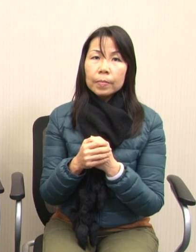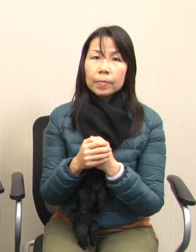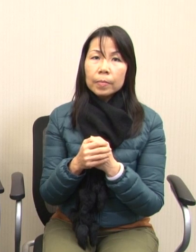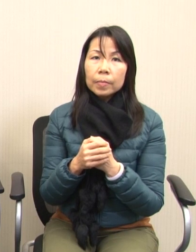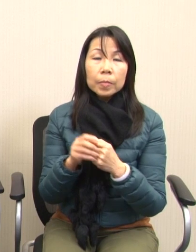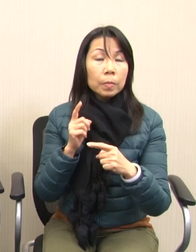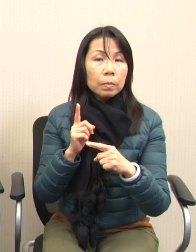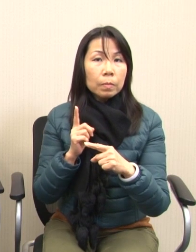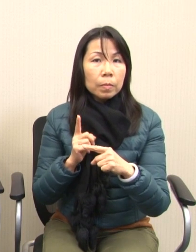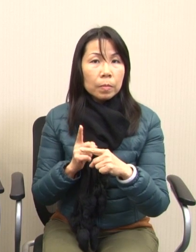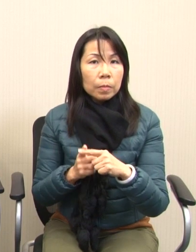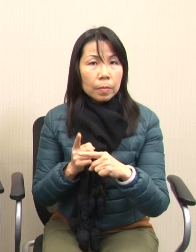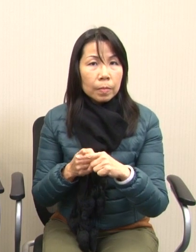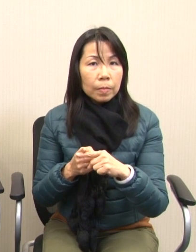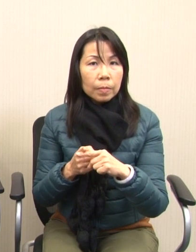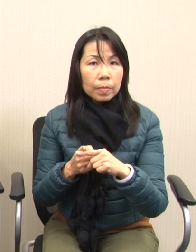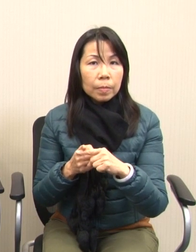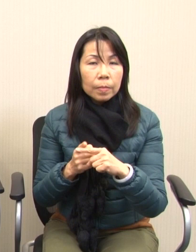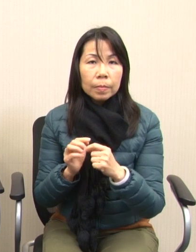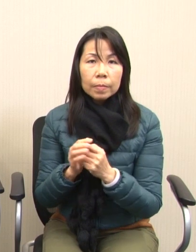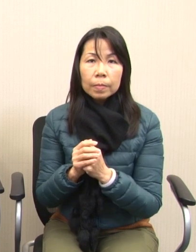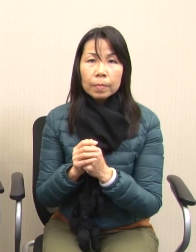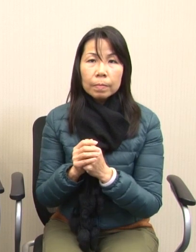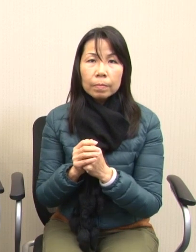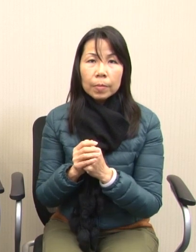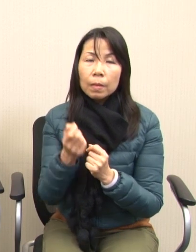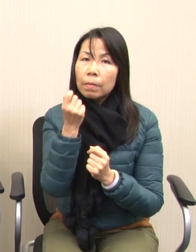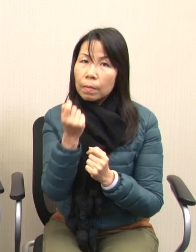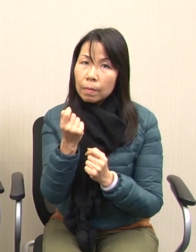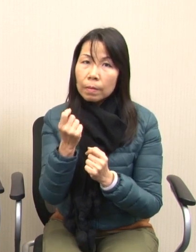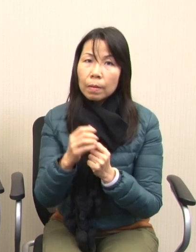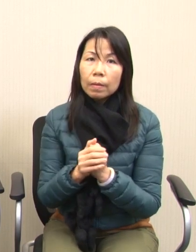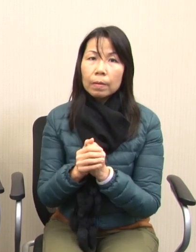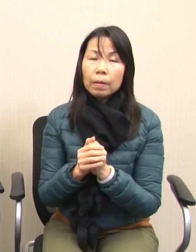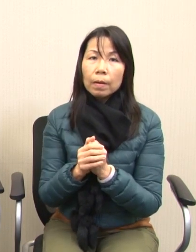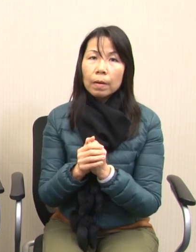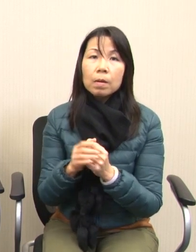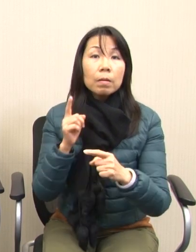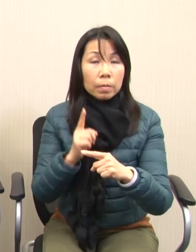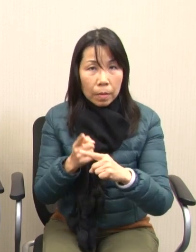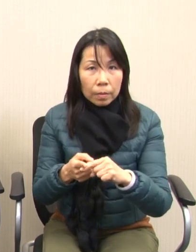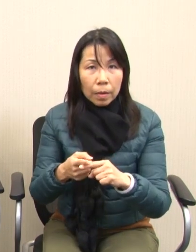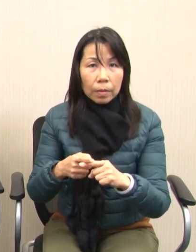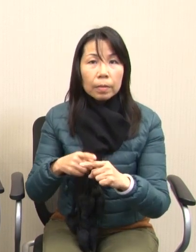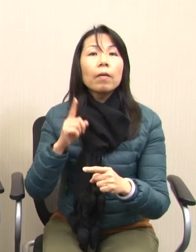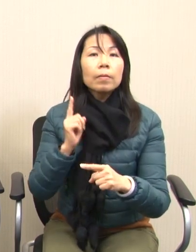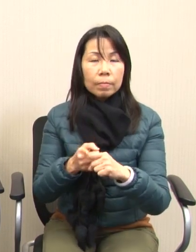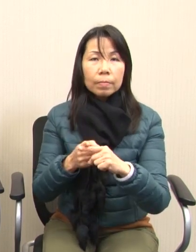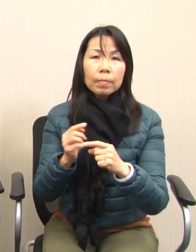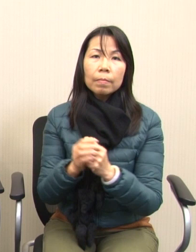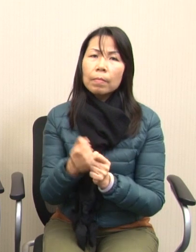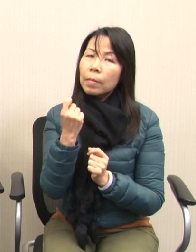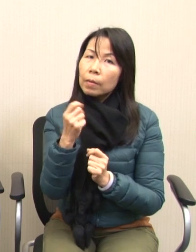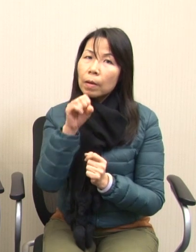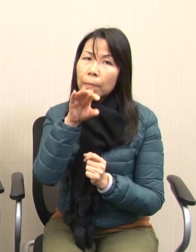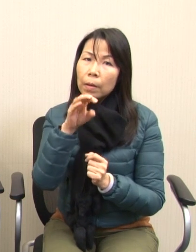事實係好簡樸嘅 ，truth is plain， 好簡單。我